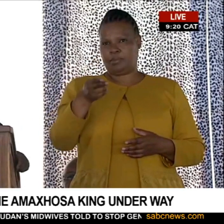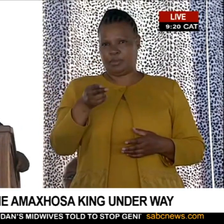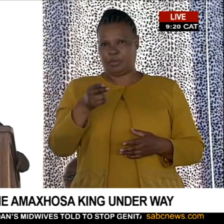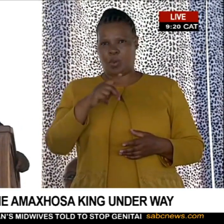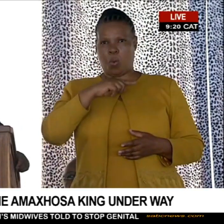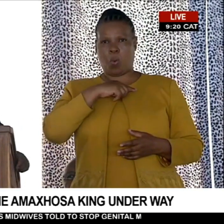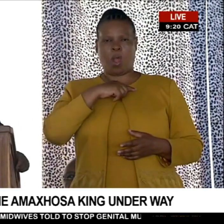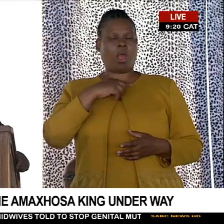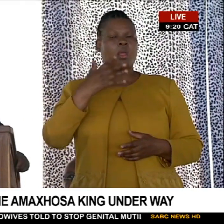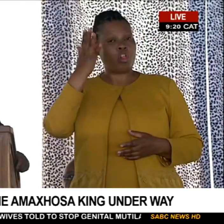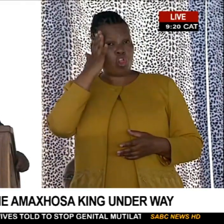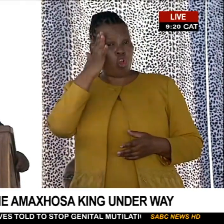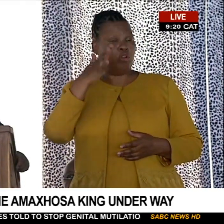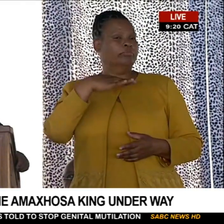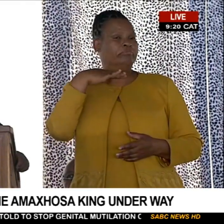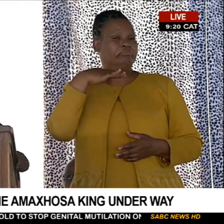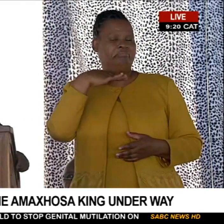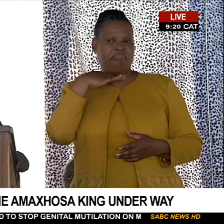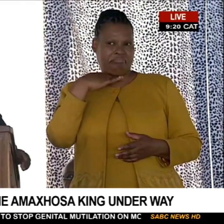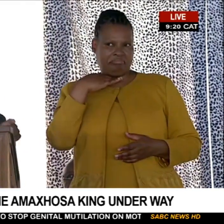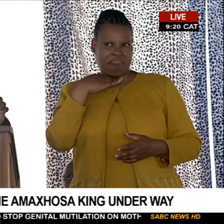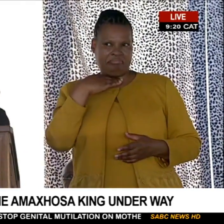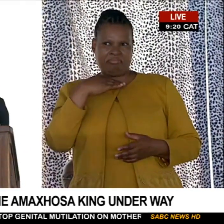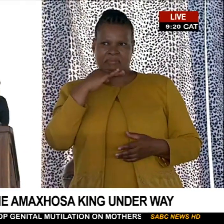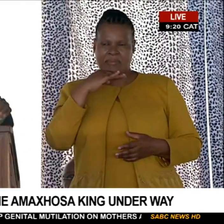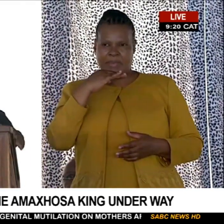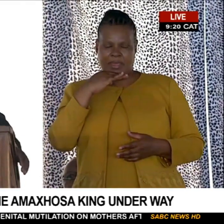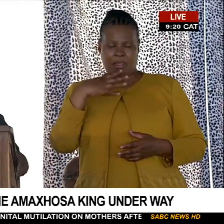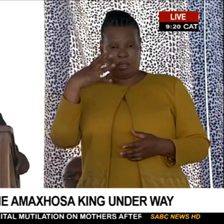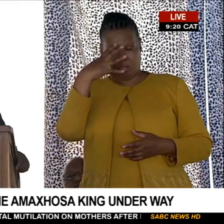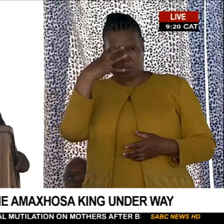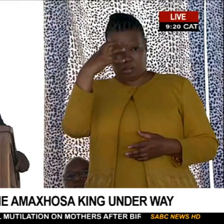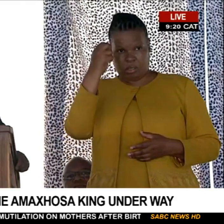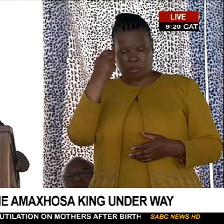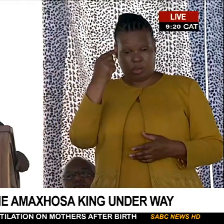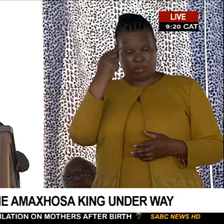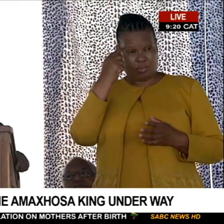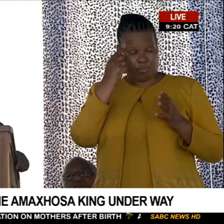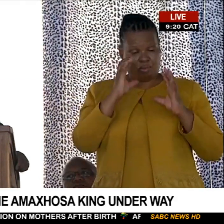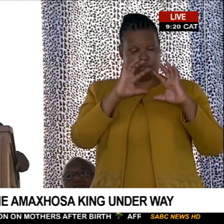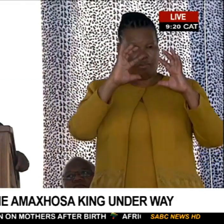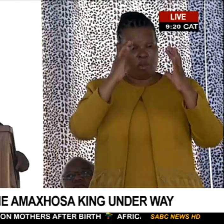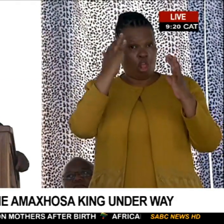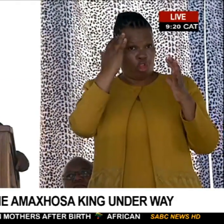Yanqunyulwa inhloko yakhe and it was taken to England as a trophy.